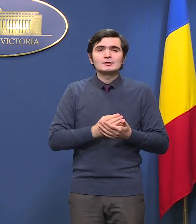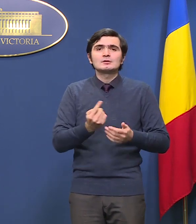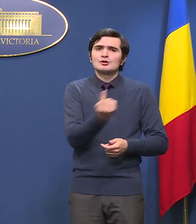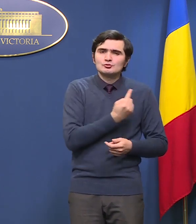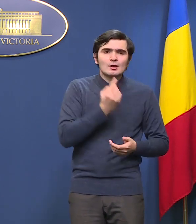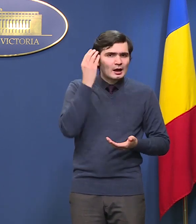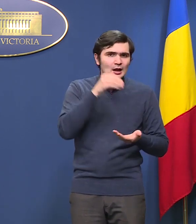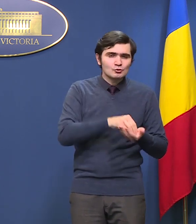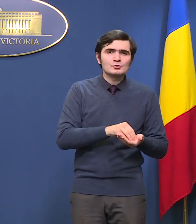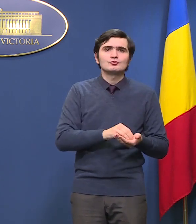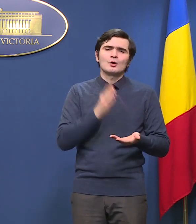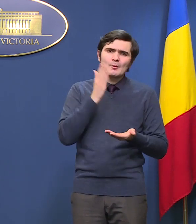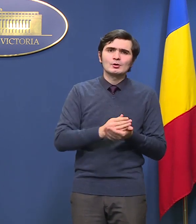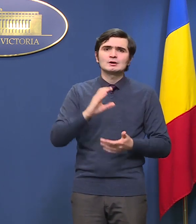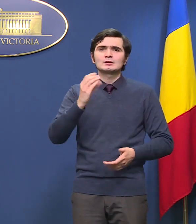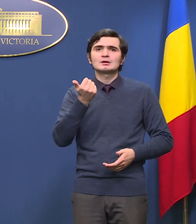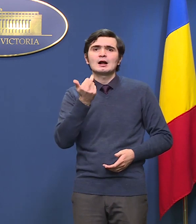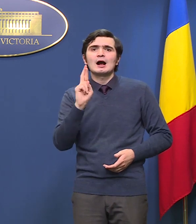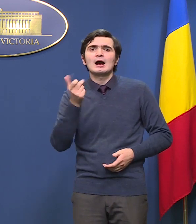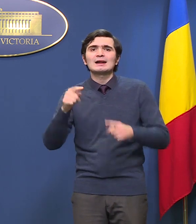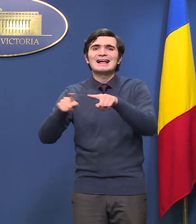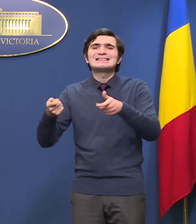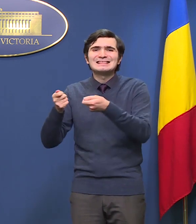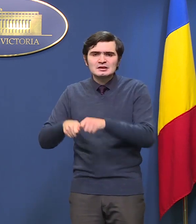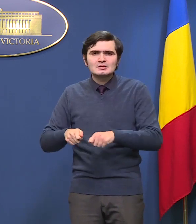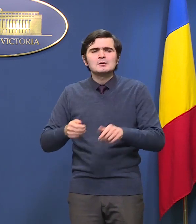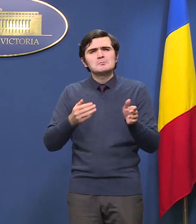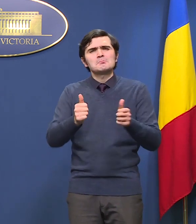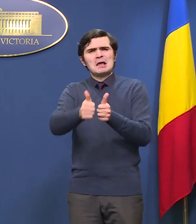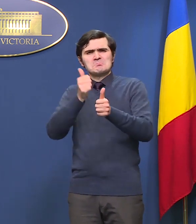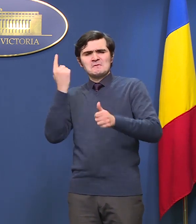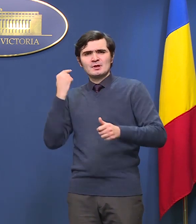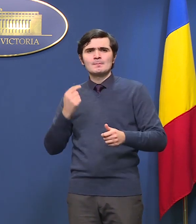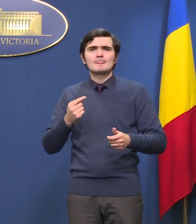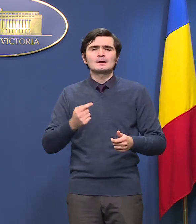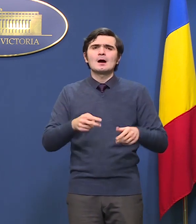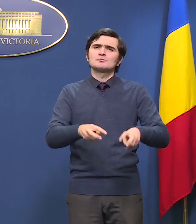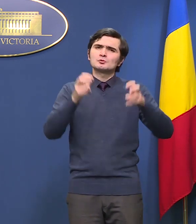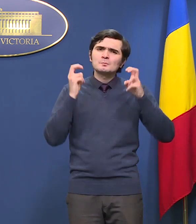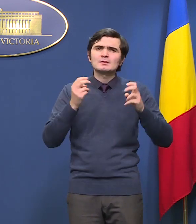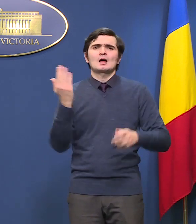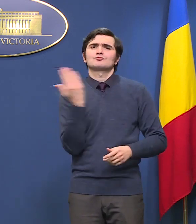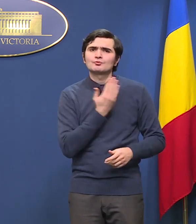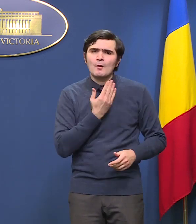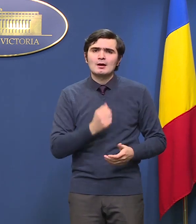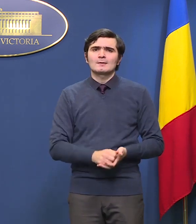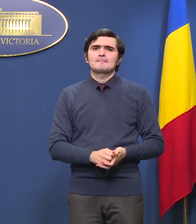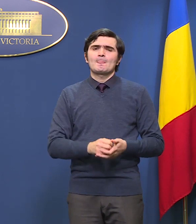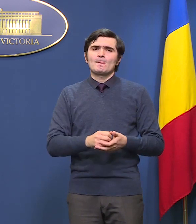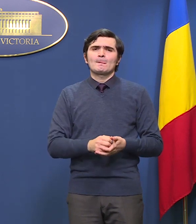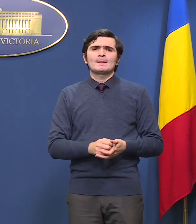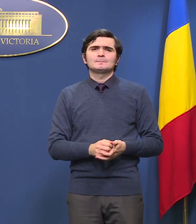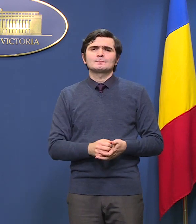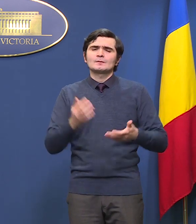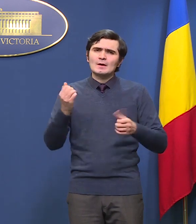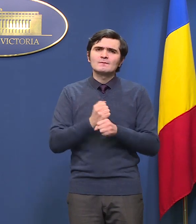măsura instituirii carantinei, am luat măsura suspendării școlilor, am luat măsura